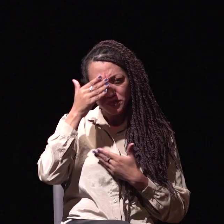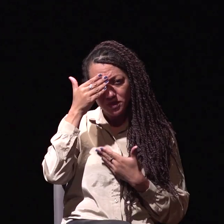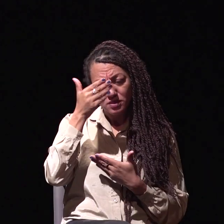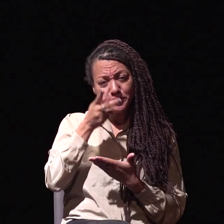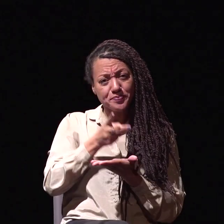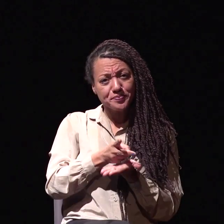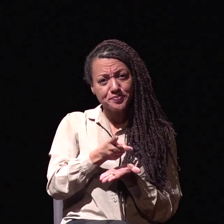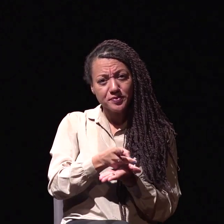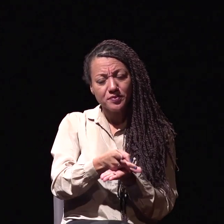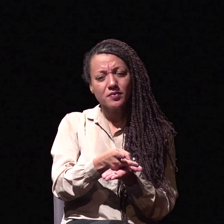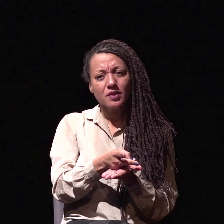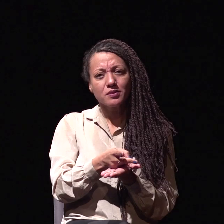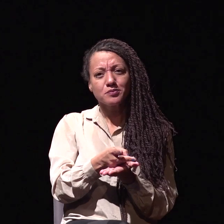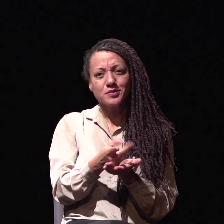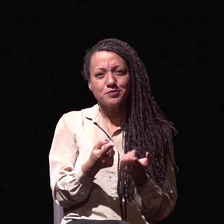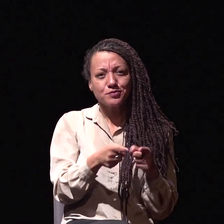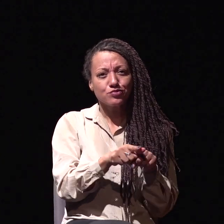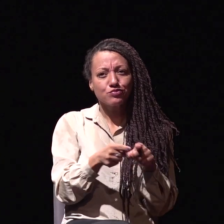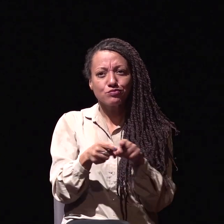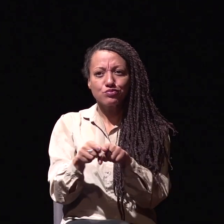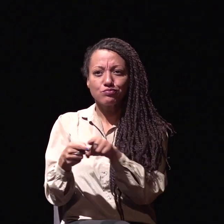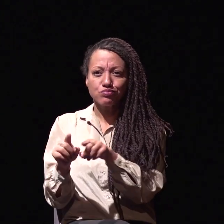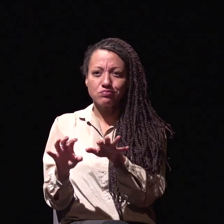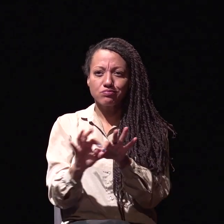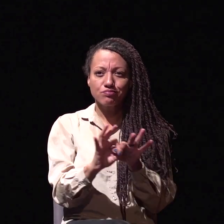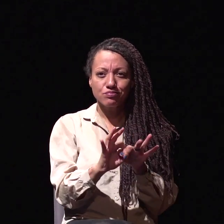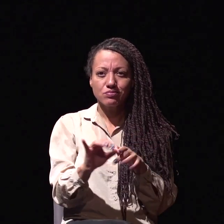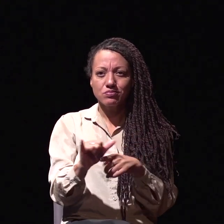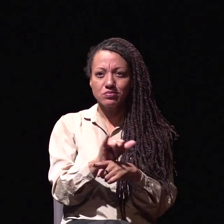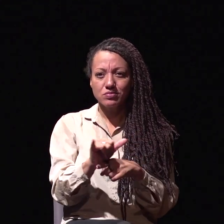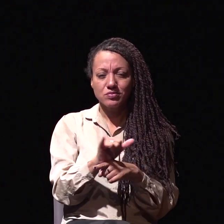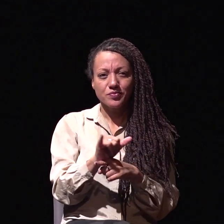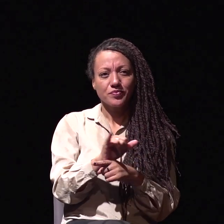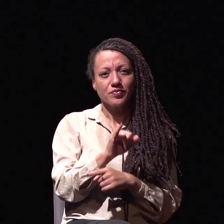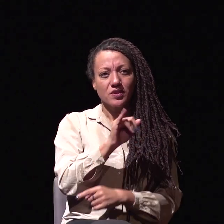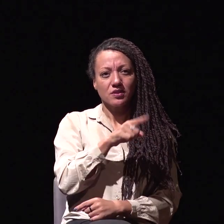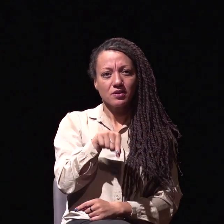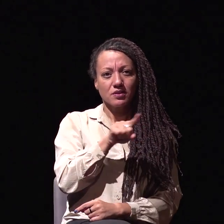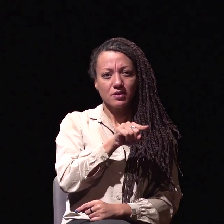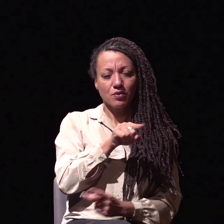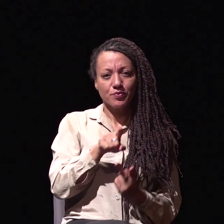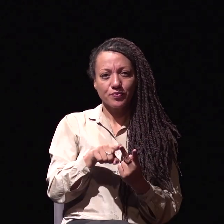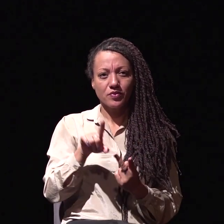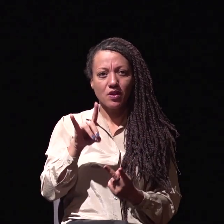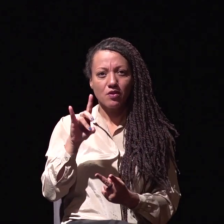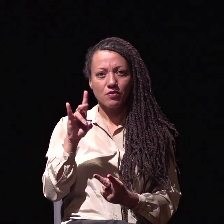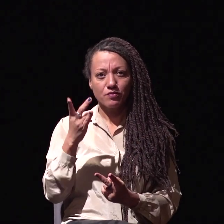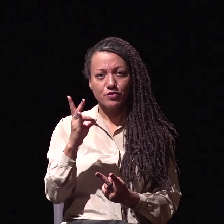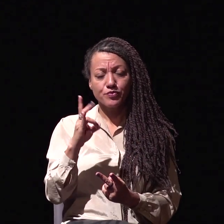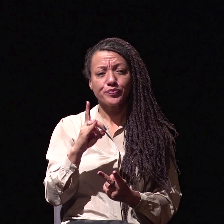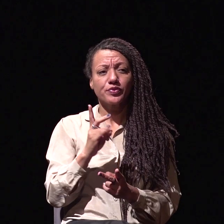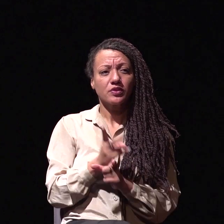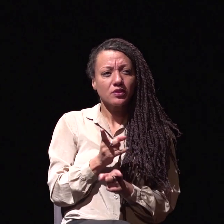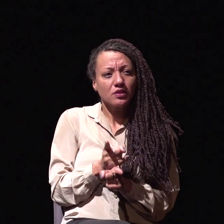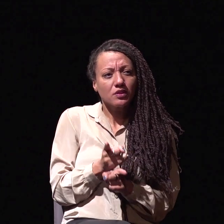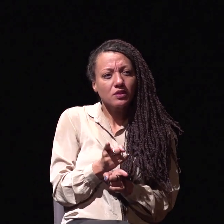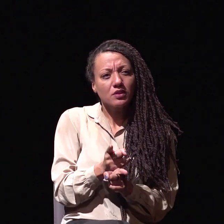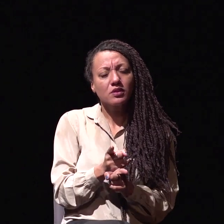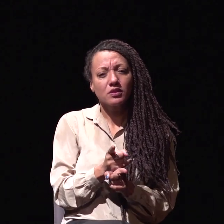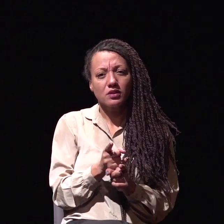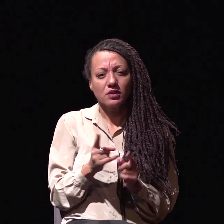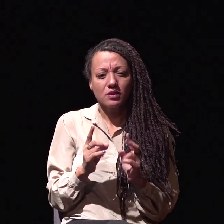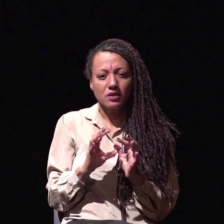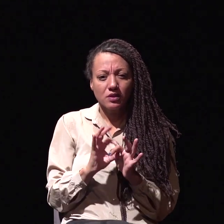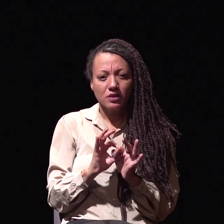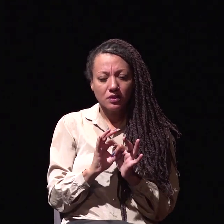sempre, de costume, os nossos parceiros estratégicos, Itaú e Vivo, que nos apoiam em todas as atividades do